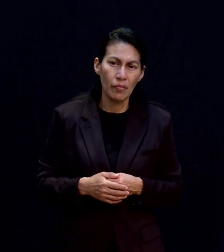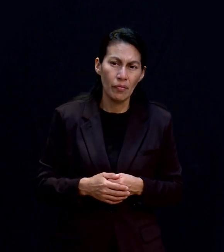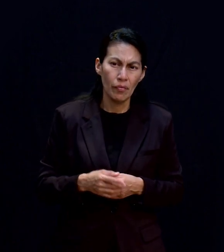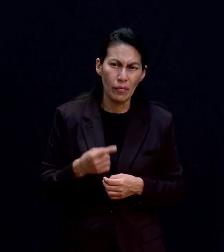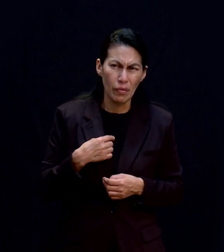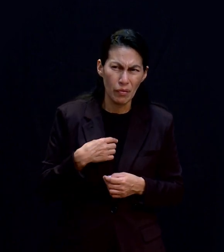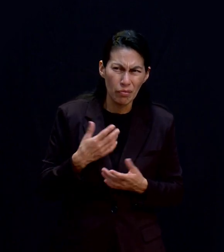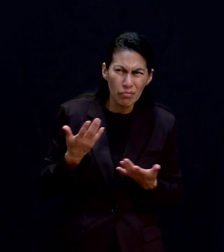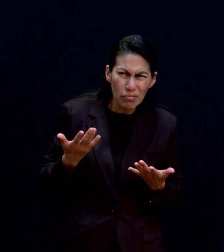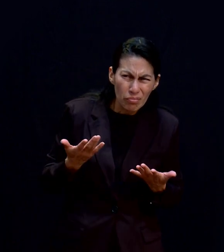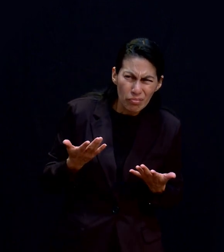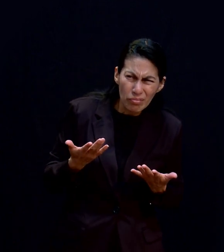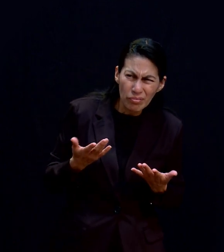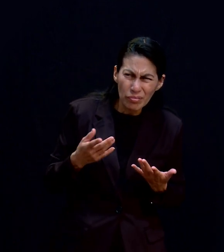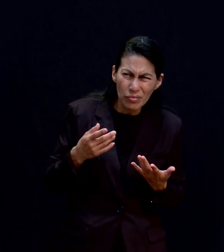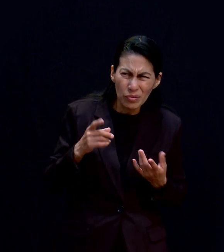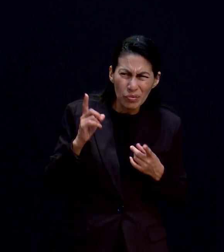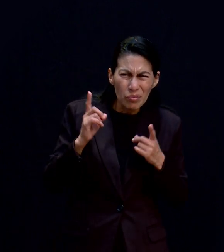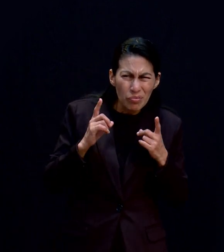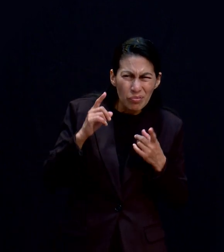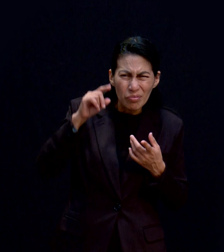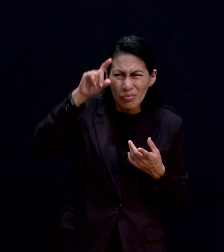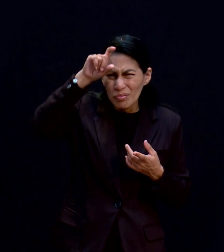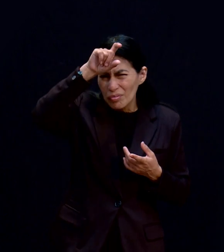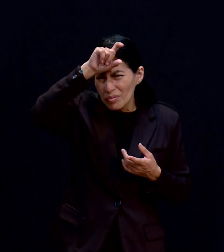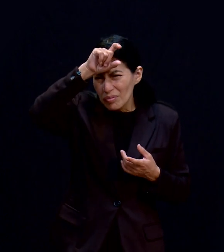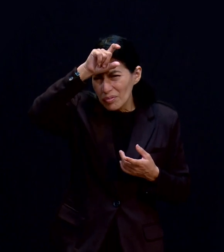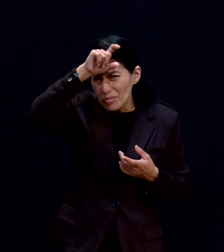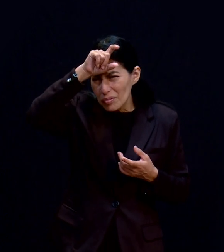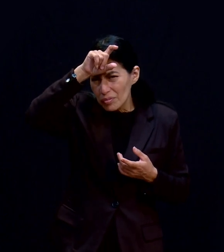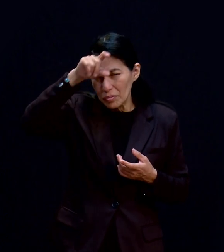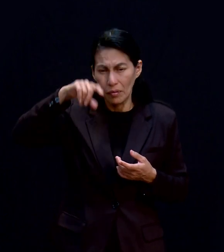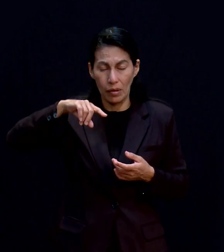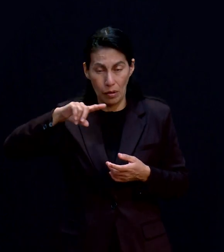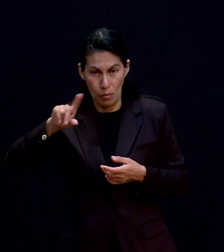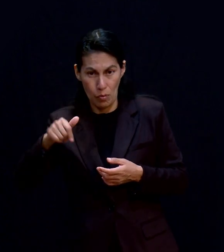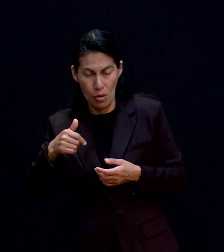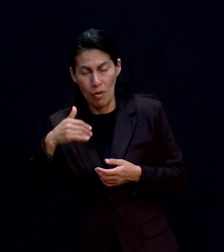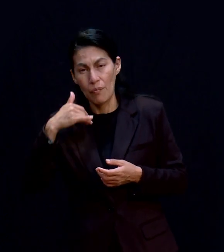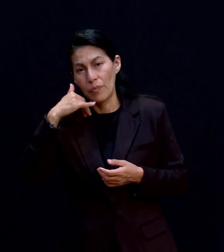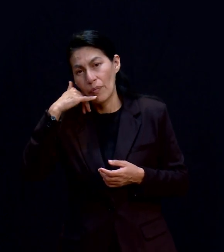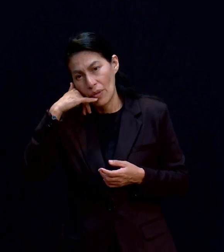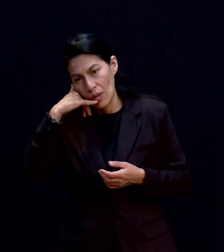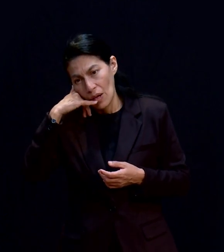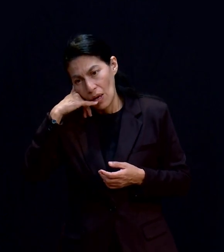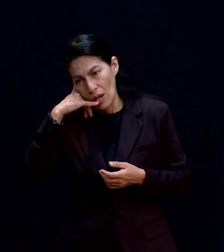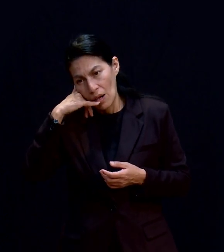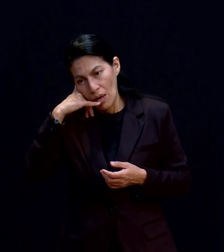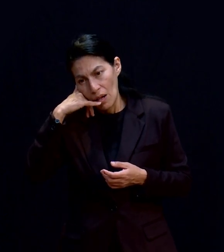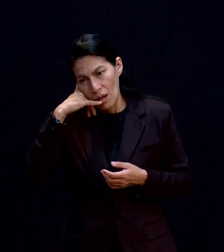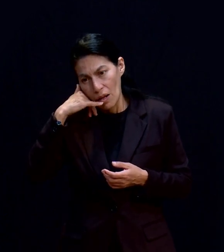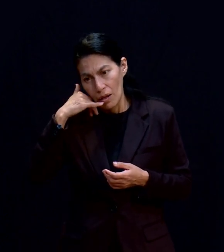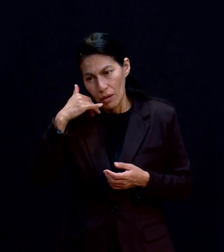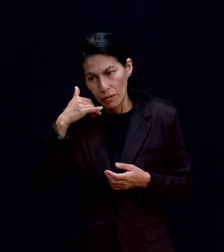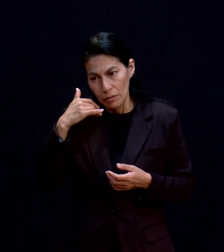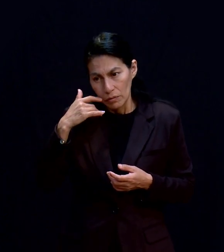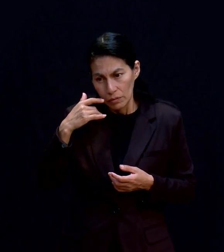entonces fue un poquito extraño para mí al principio pero cuando recibió otra llamada